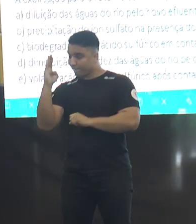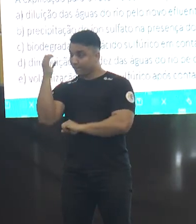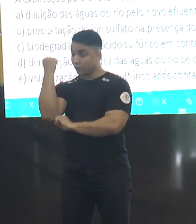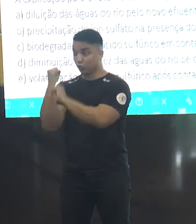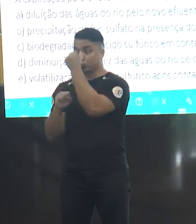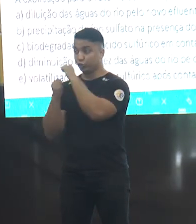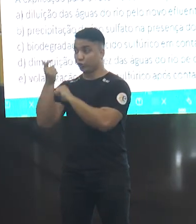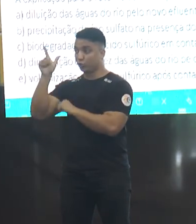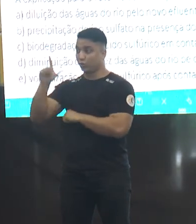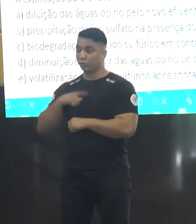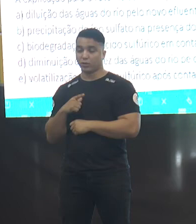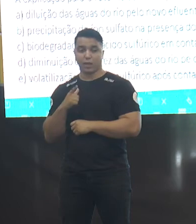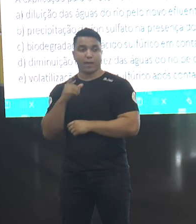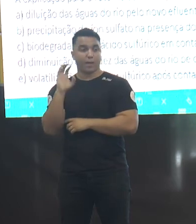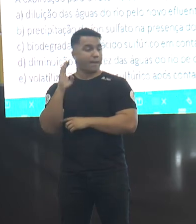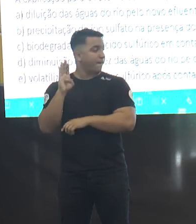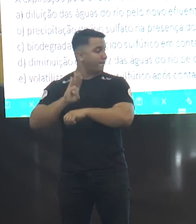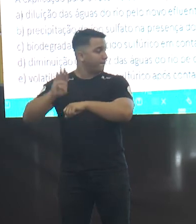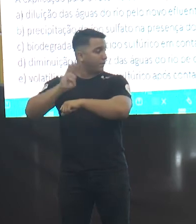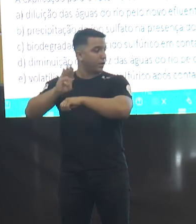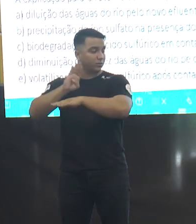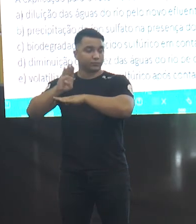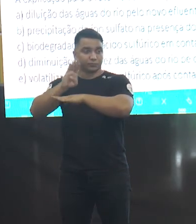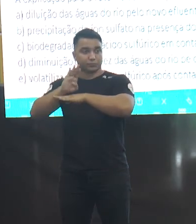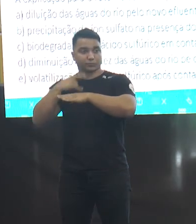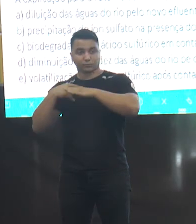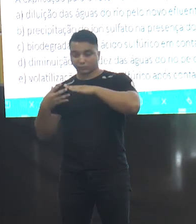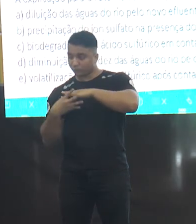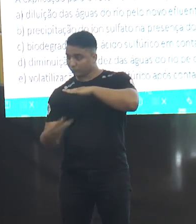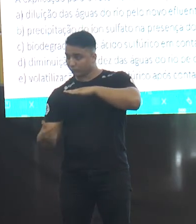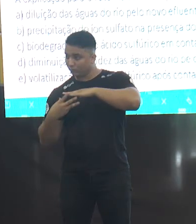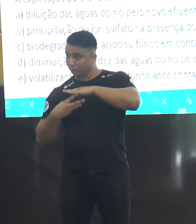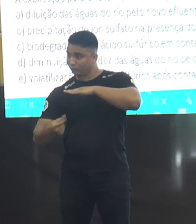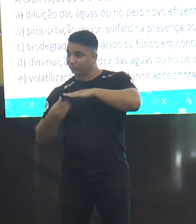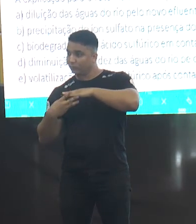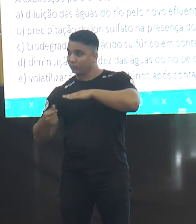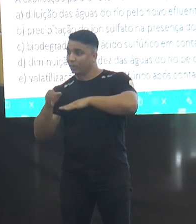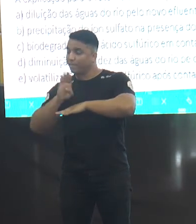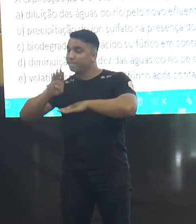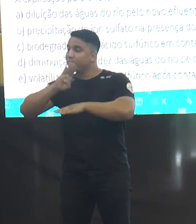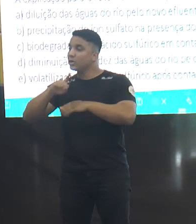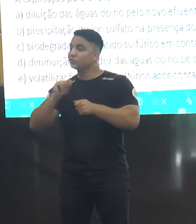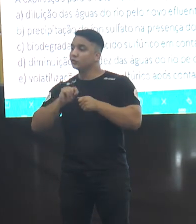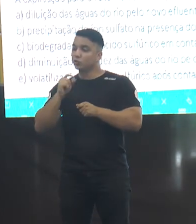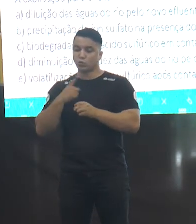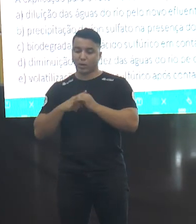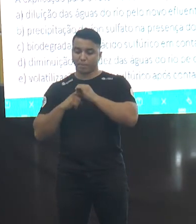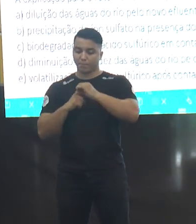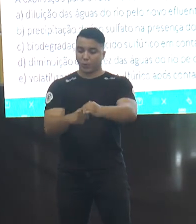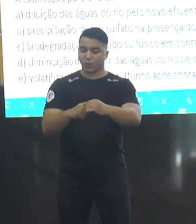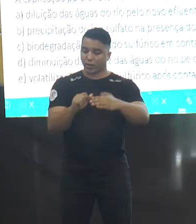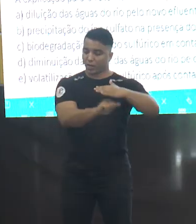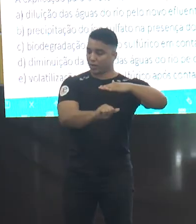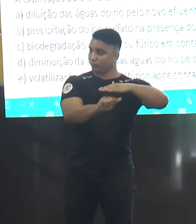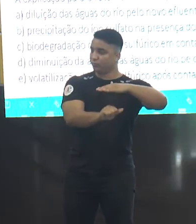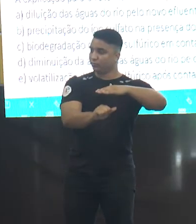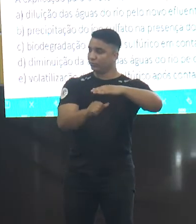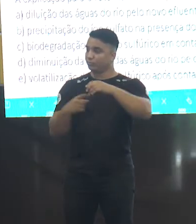indústria. Essa indústria começa a jogar uma base. O que é que essa base que a indústria está fazendo vai